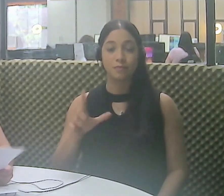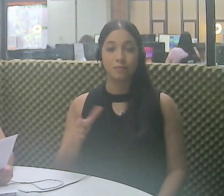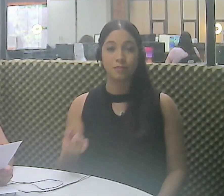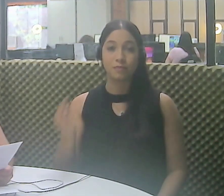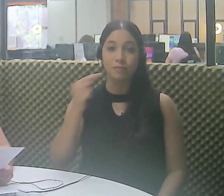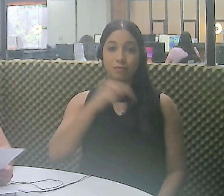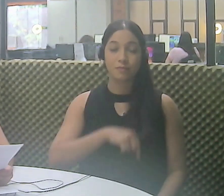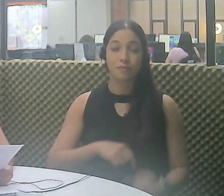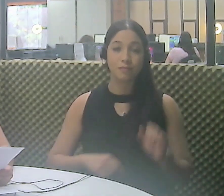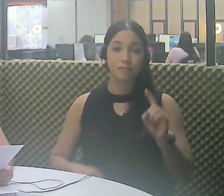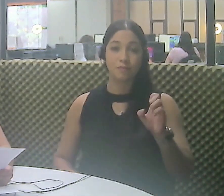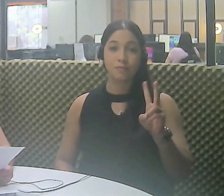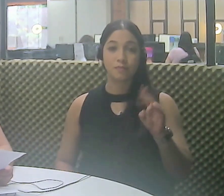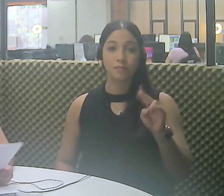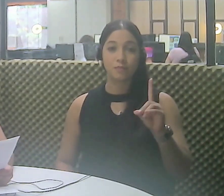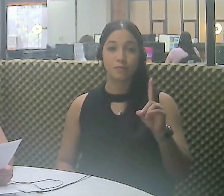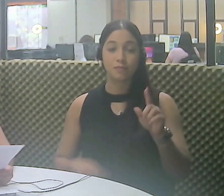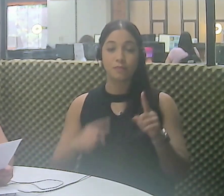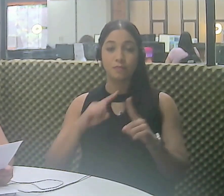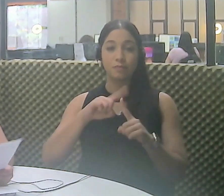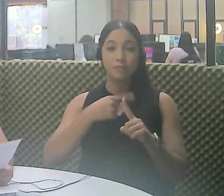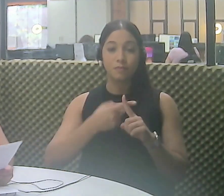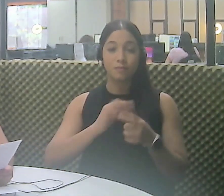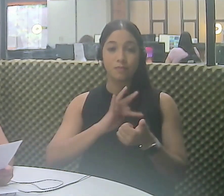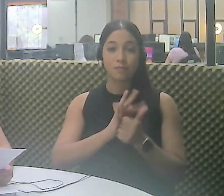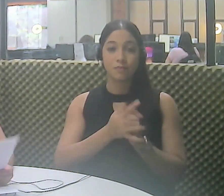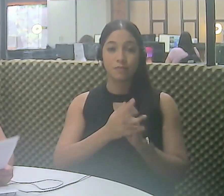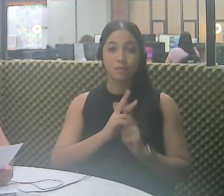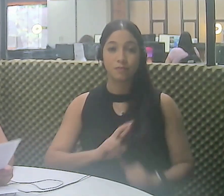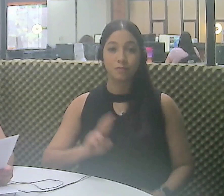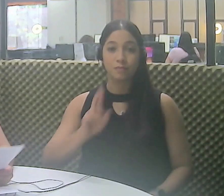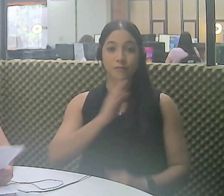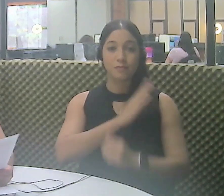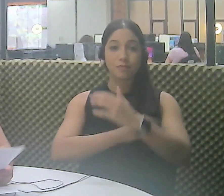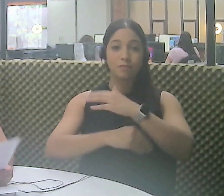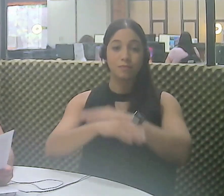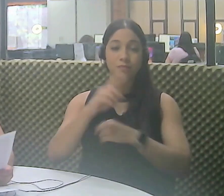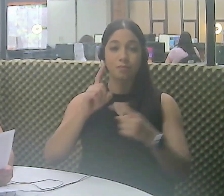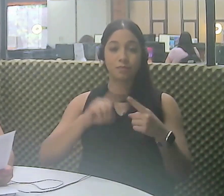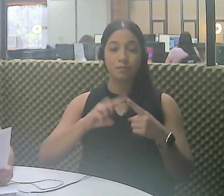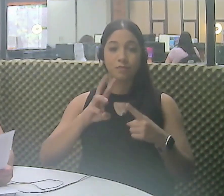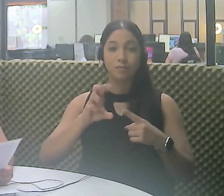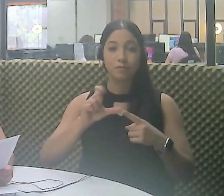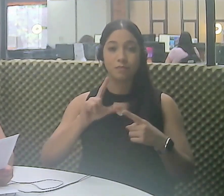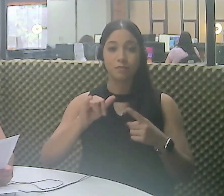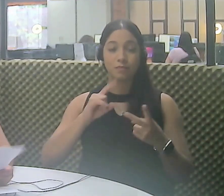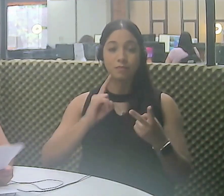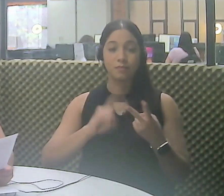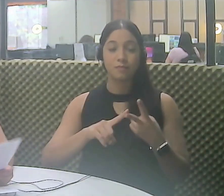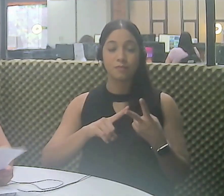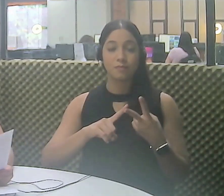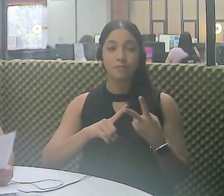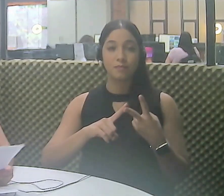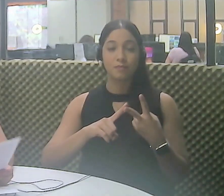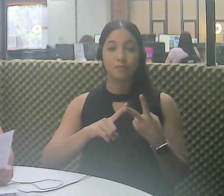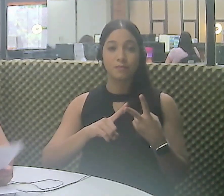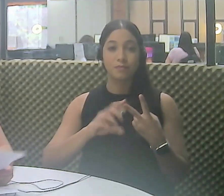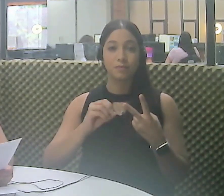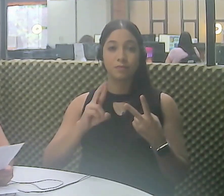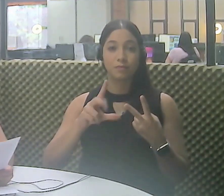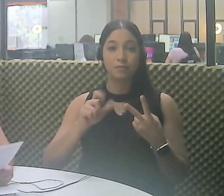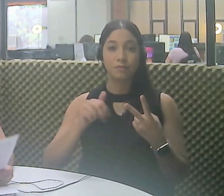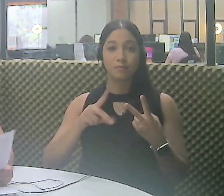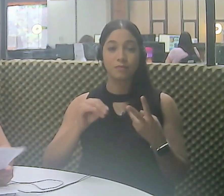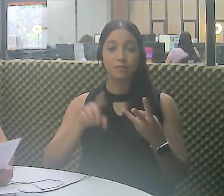a Deviude Futel é representada pelos para-atletas Weslimar Batista,